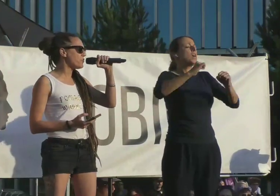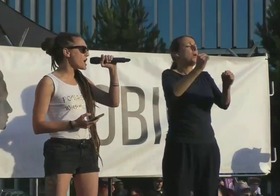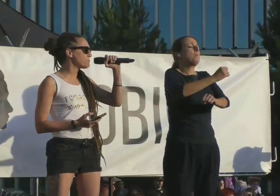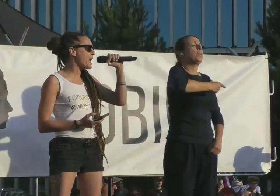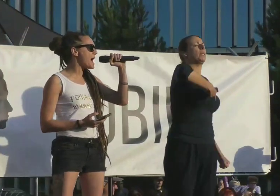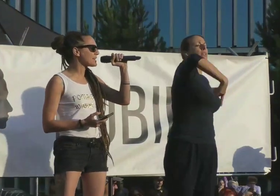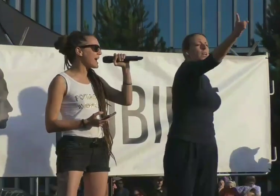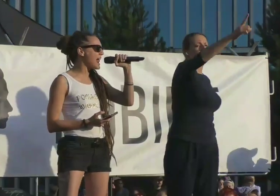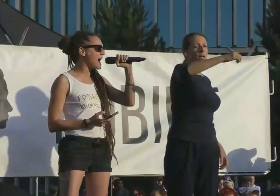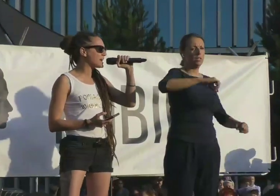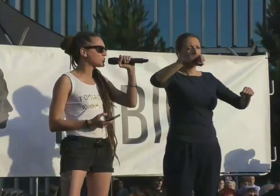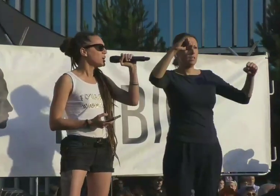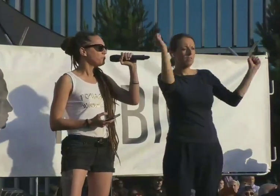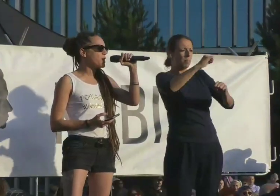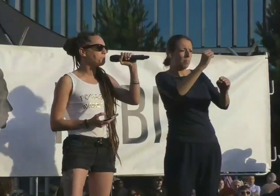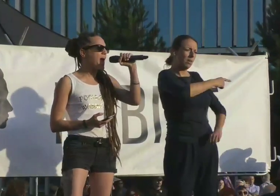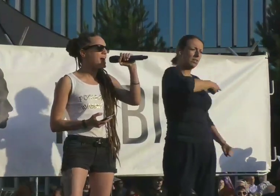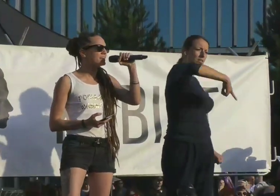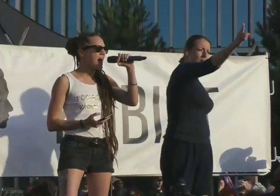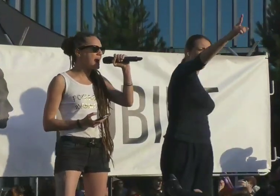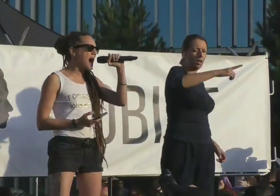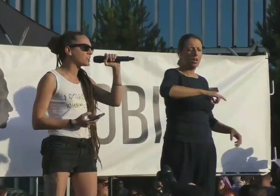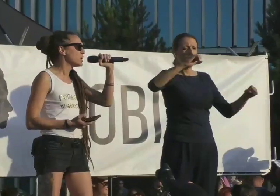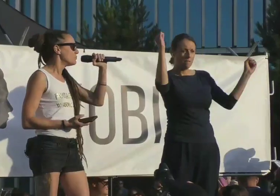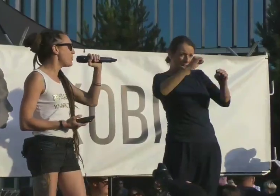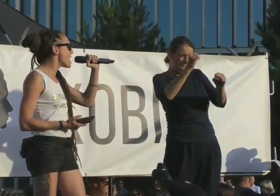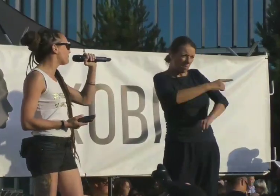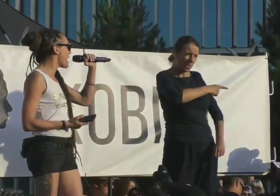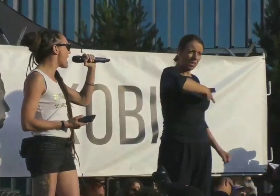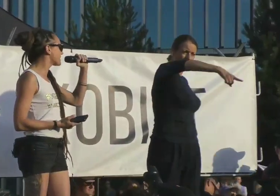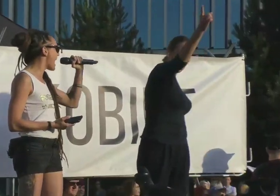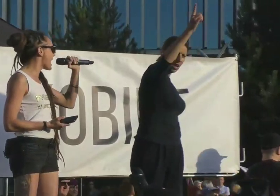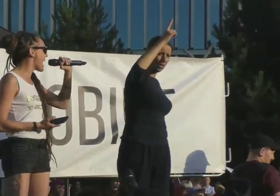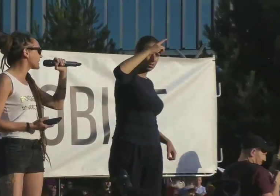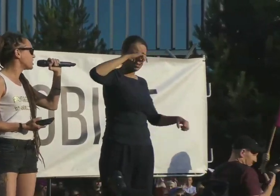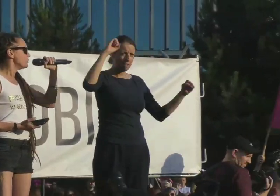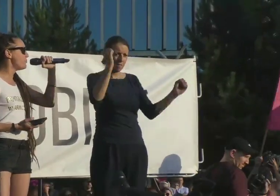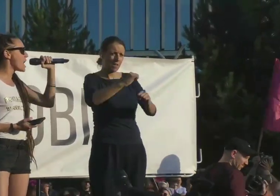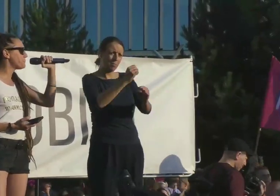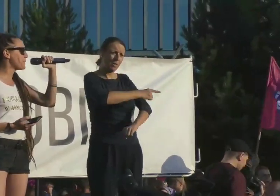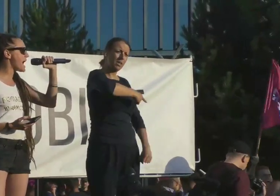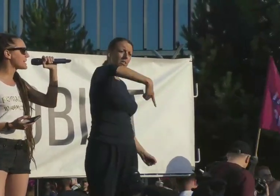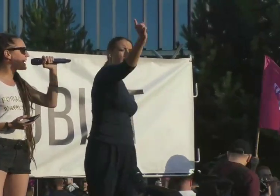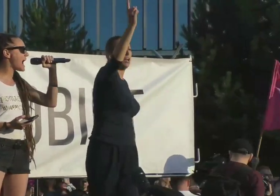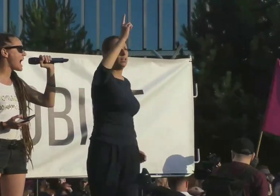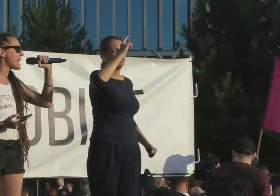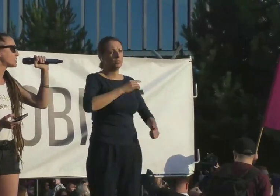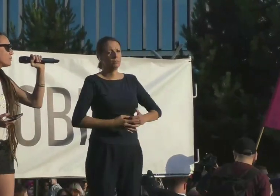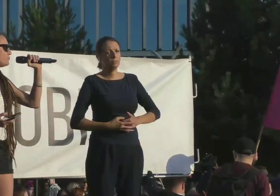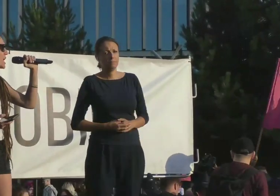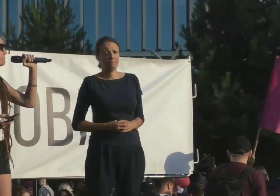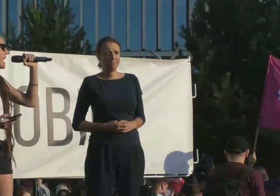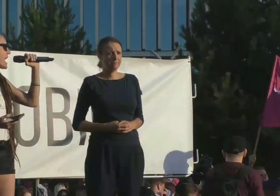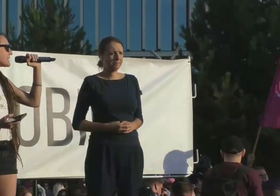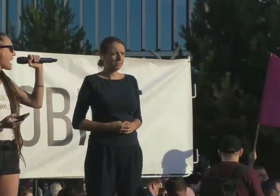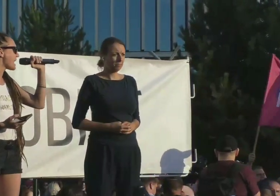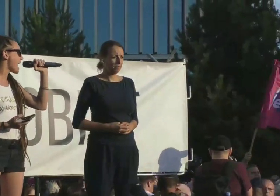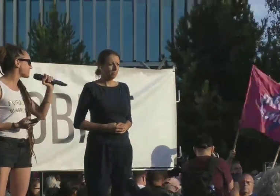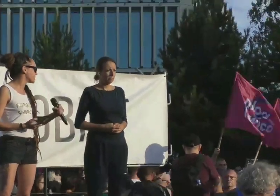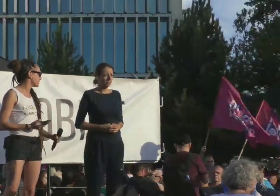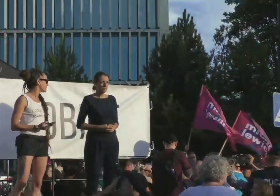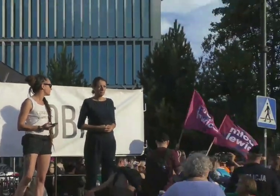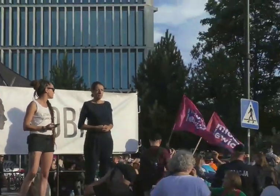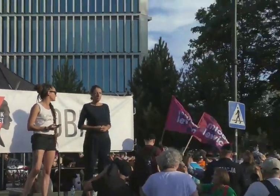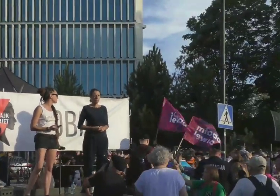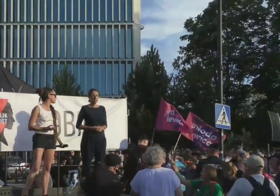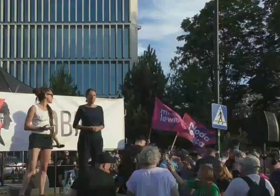Wypierdalać! Wypierdalać! Wypierdalać! Wypierdalać! Wypierdalać!